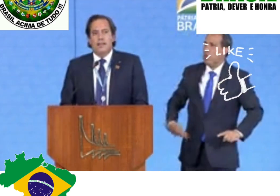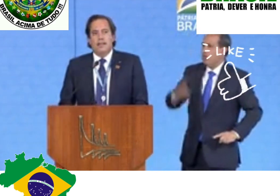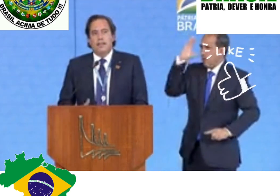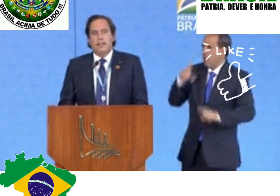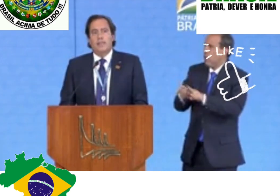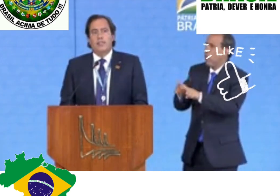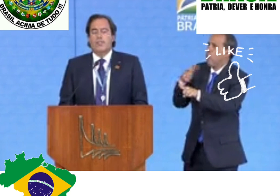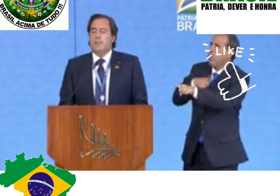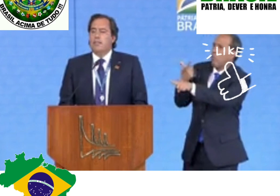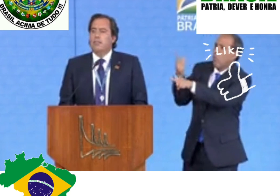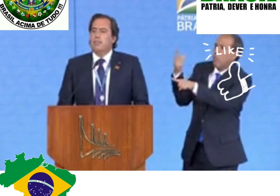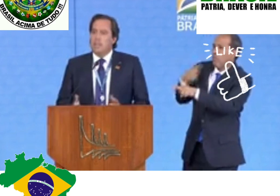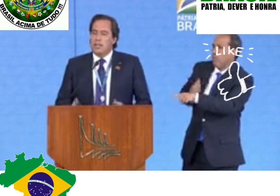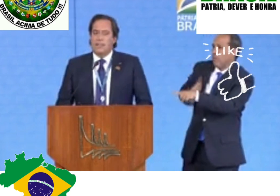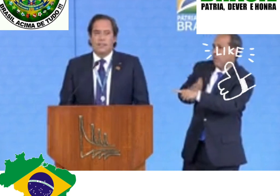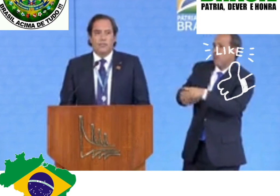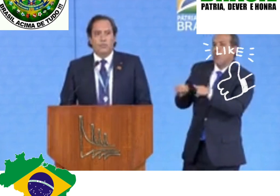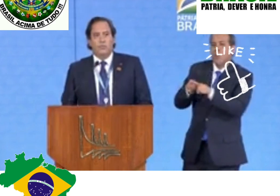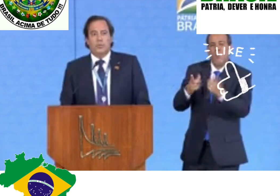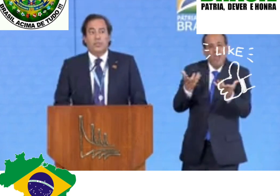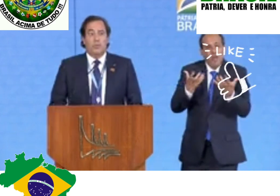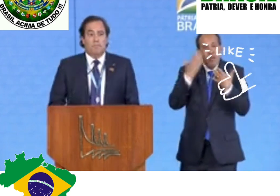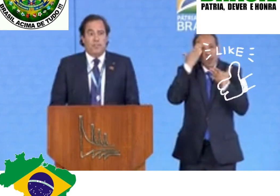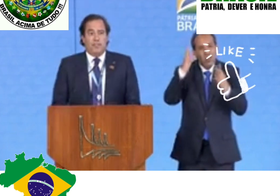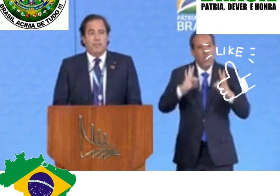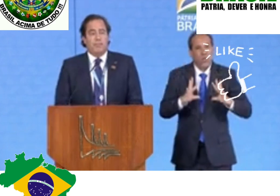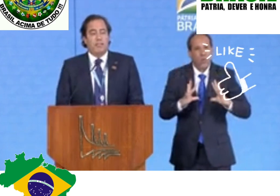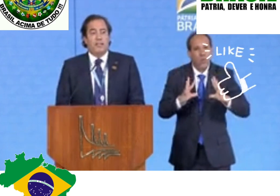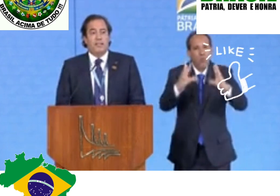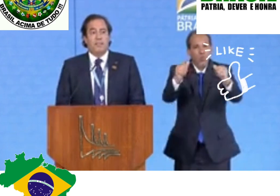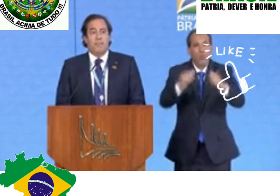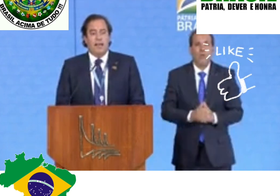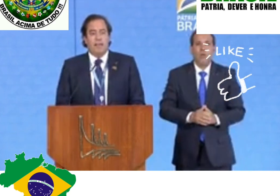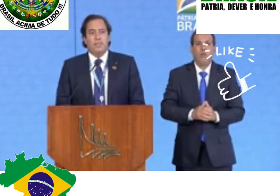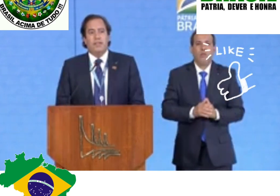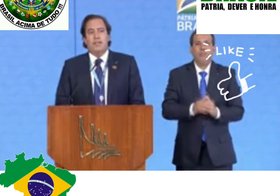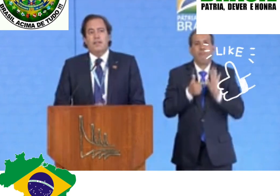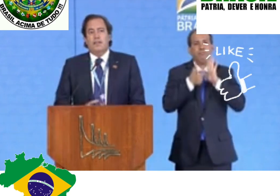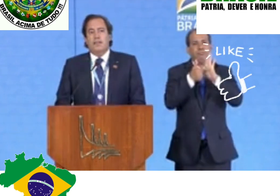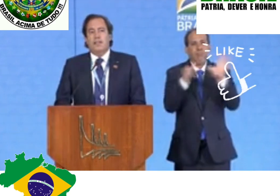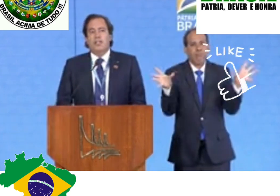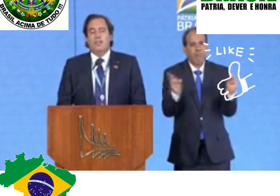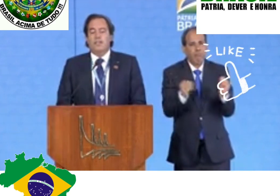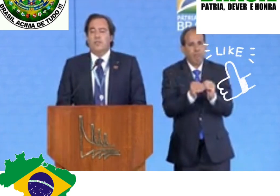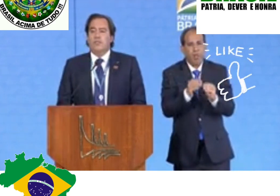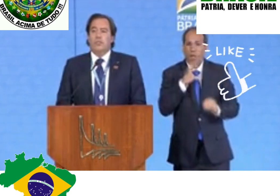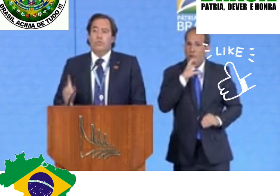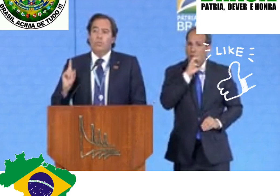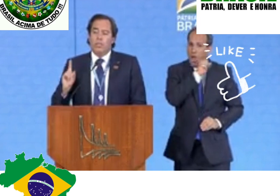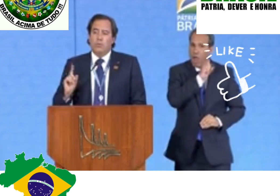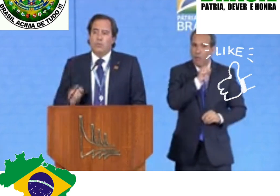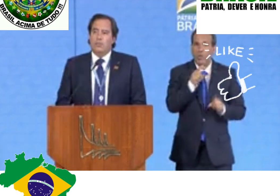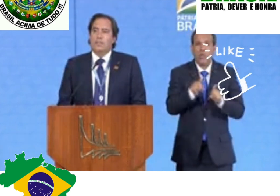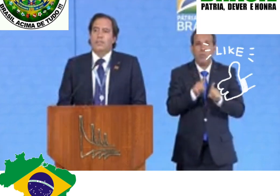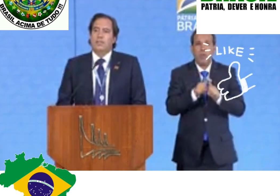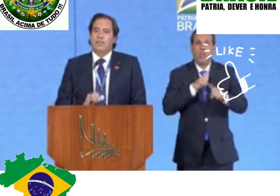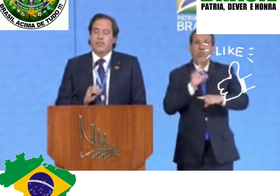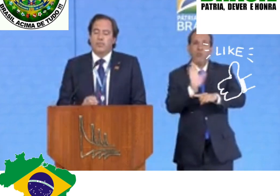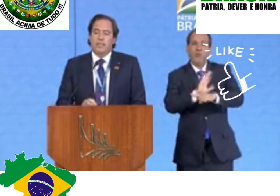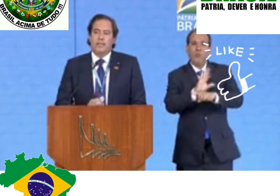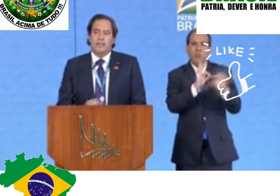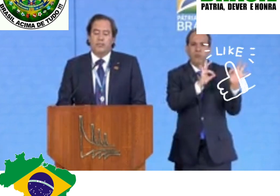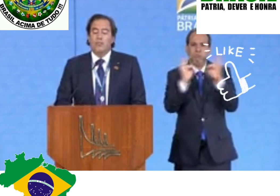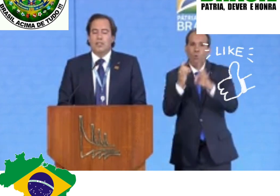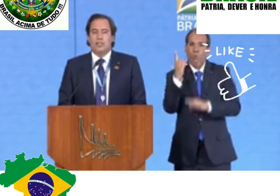aí, e efetivamente eu quero agradecer a todo mundo. Então, vou fazer uma apresentação bem rápida, e a gente vai ter um vídeo de 1 minuto, que